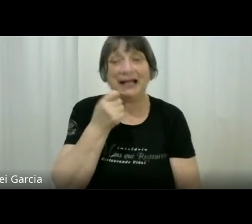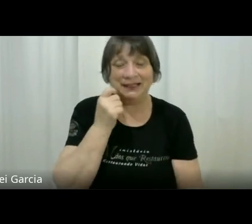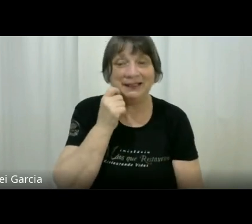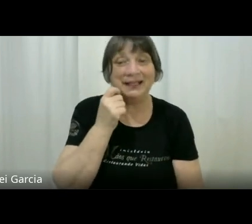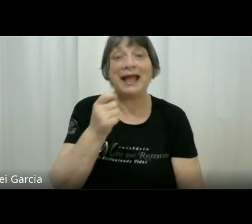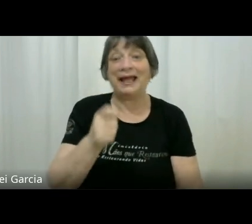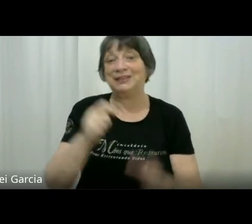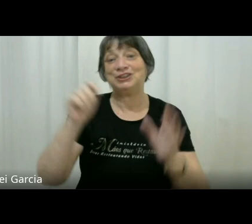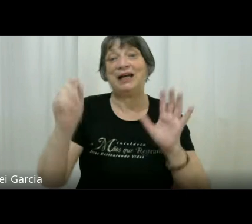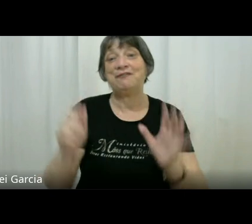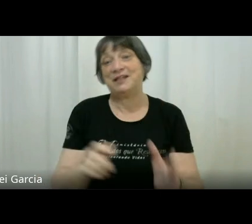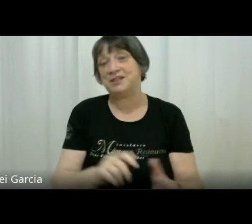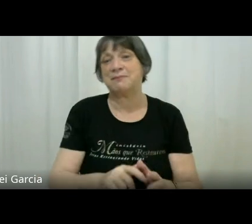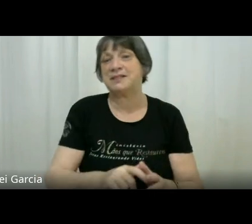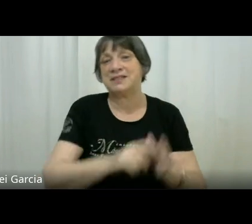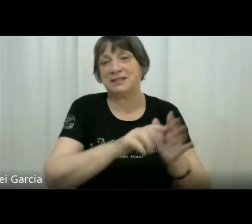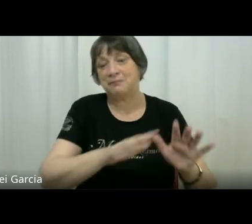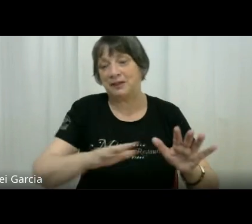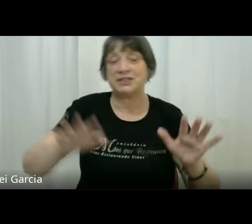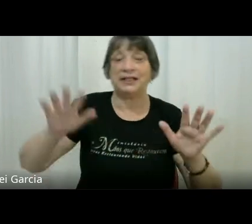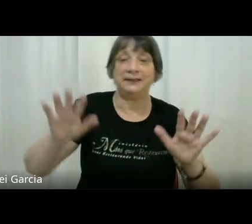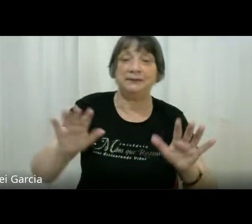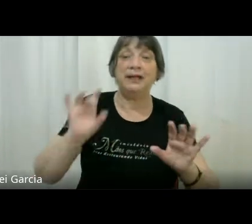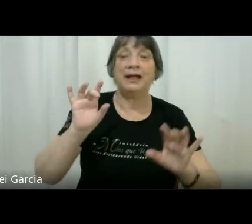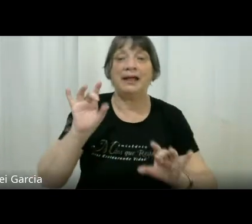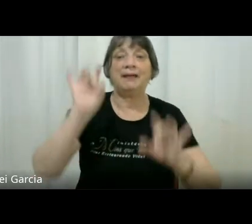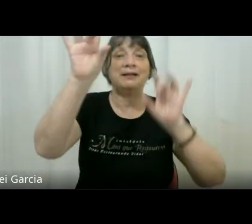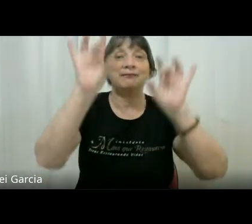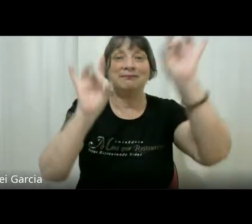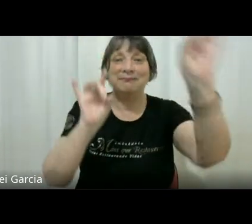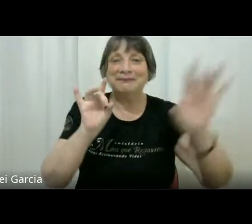a Carla, ela já fez, mas assim, nossa,